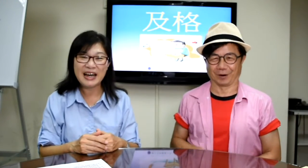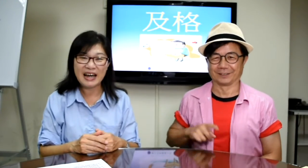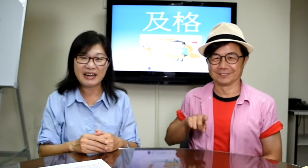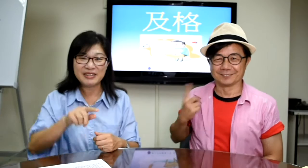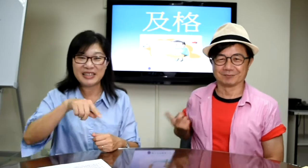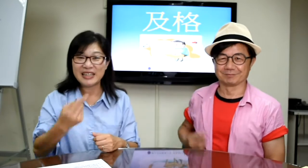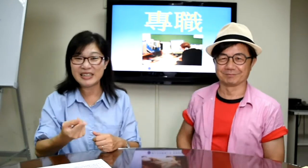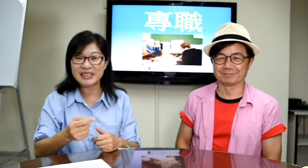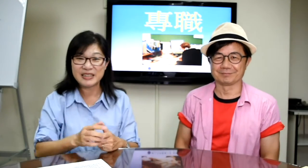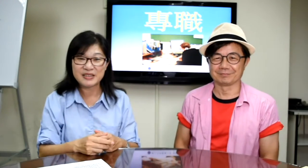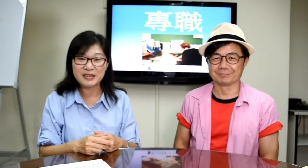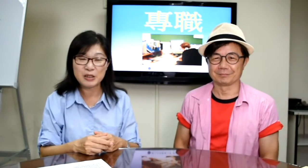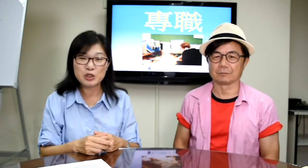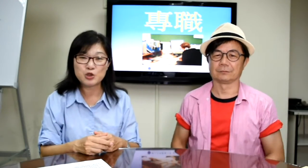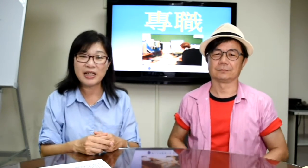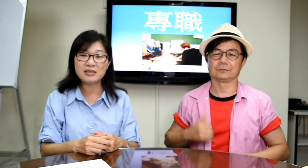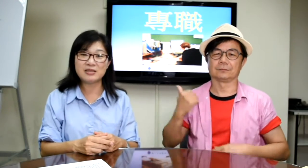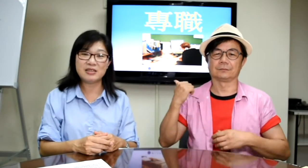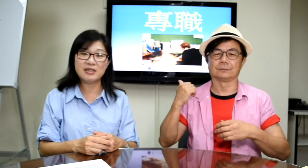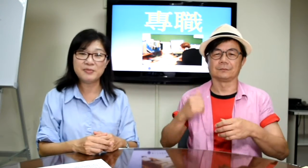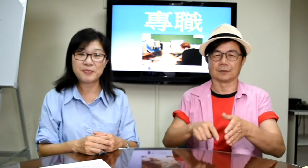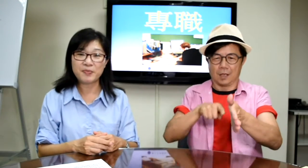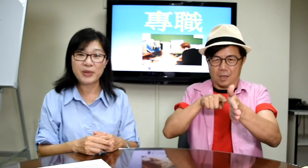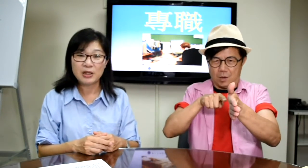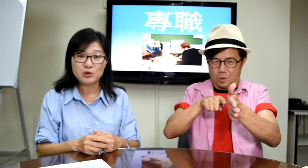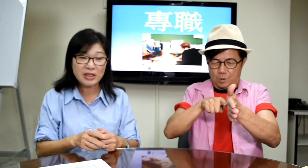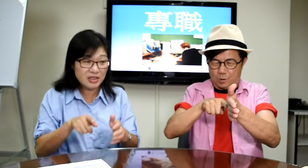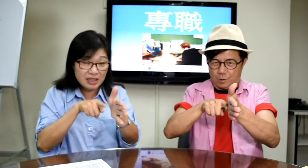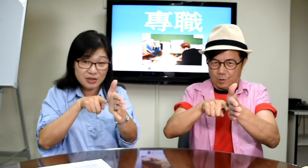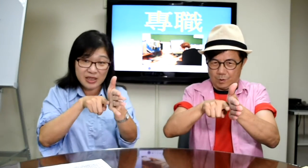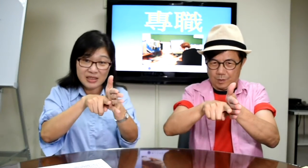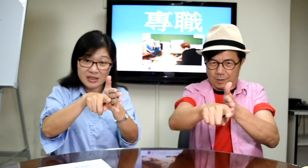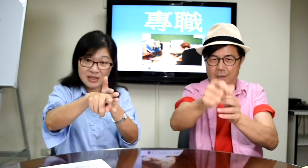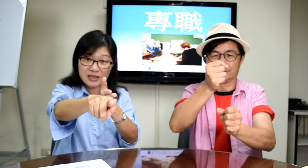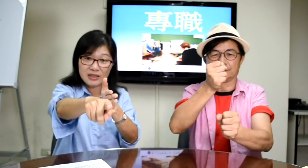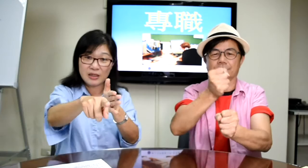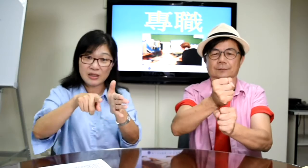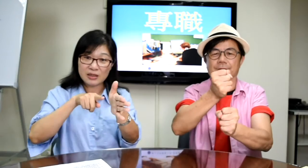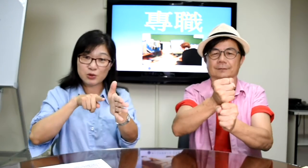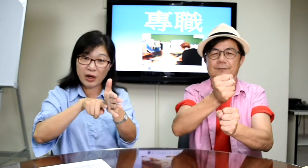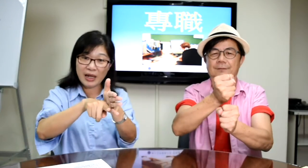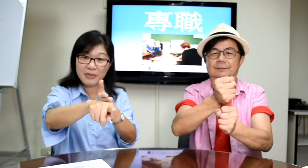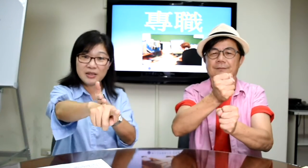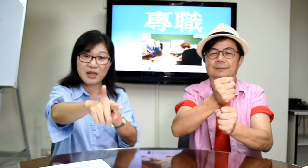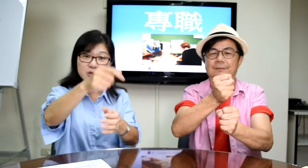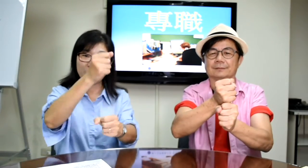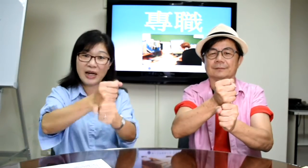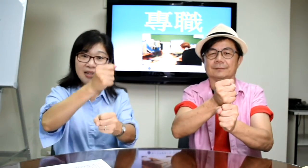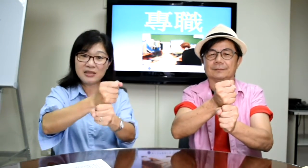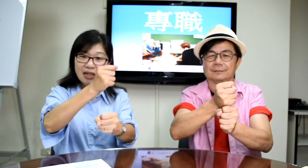好，下一个专职，专职这个就是一职，专门哈专，然后